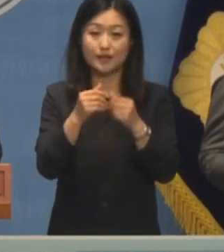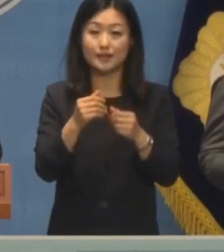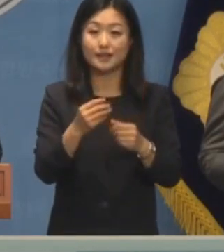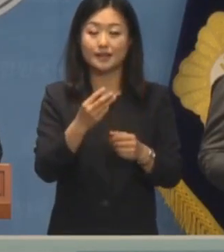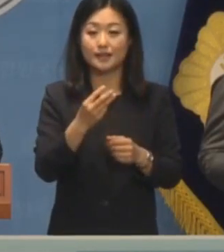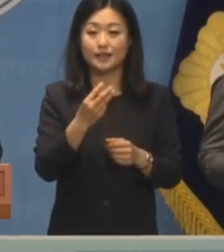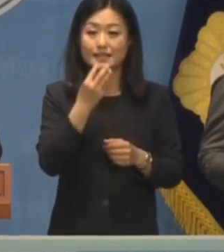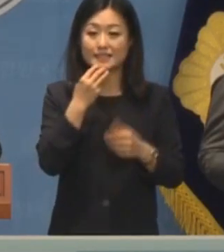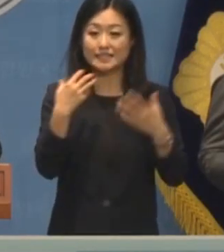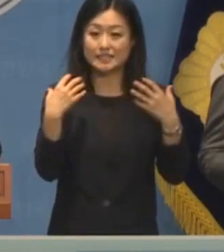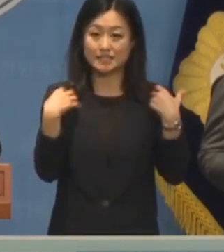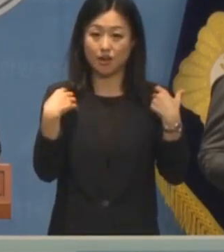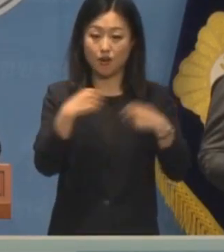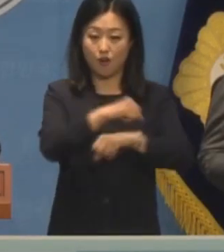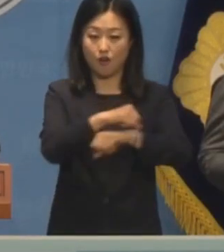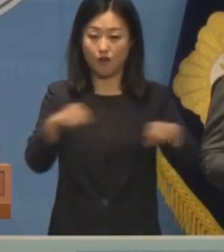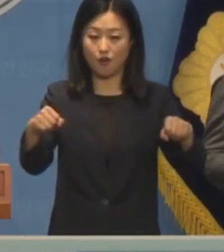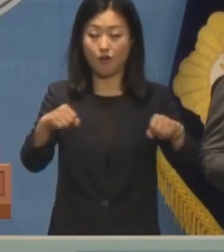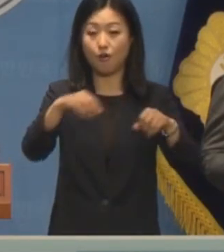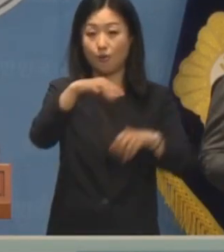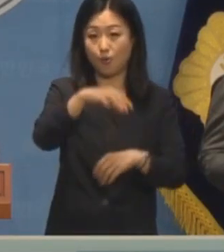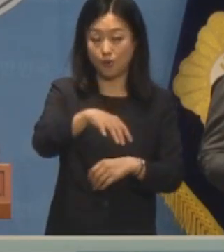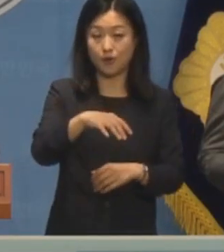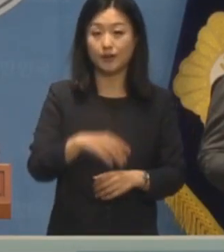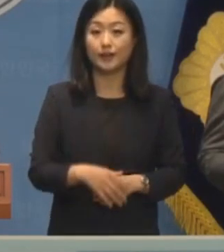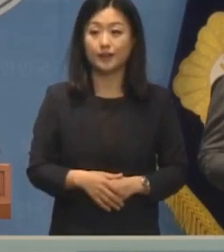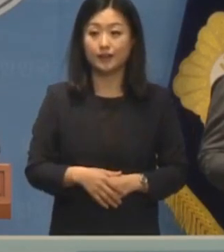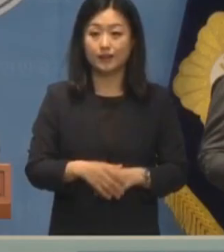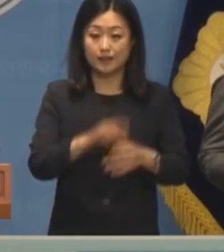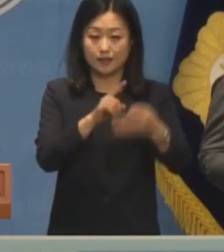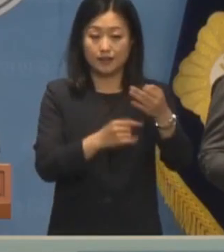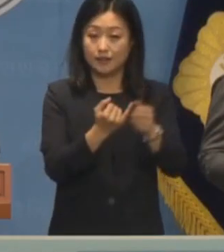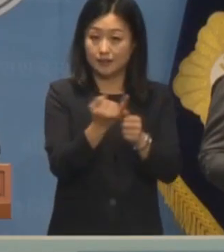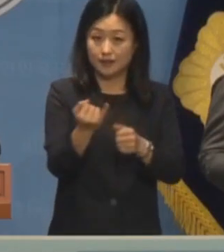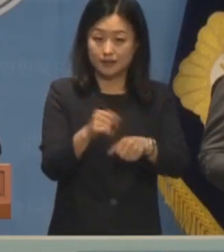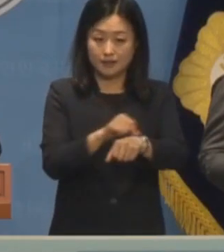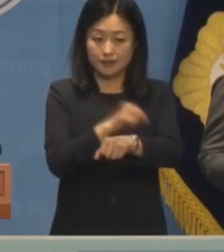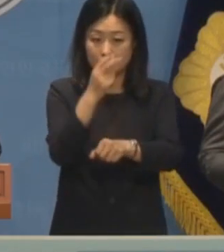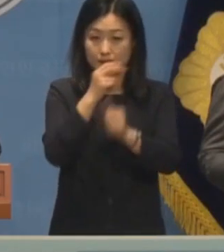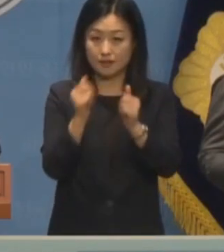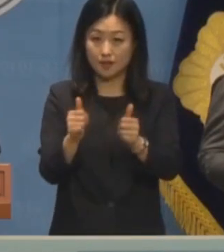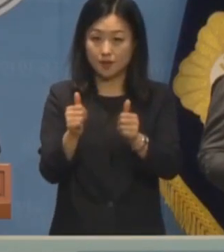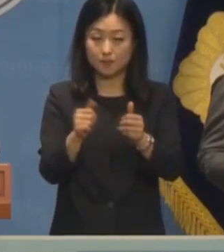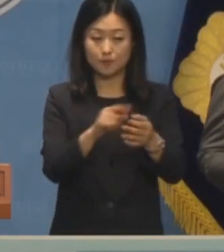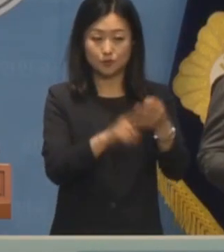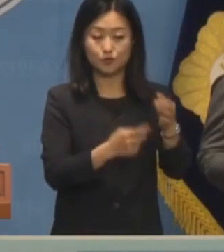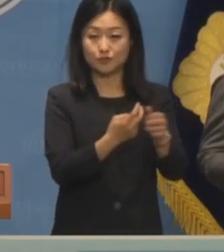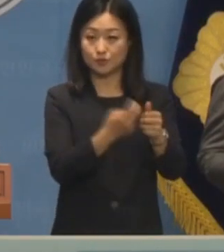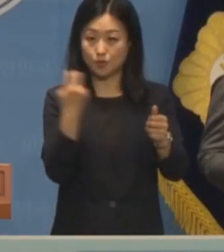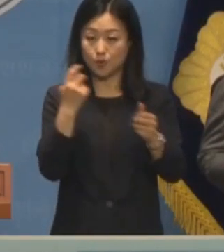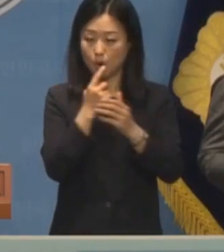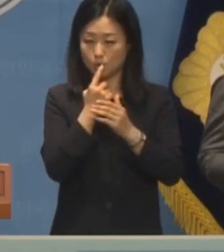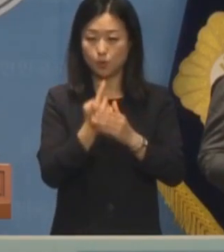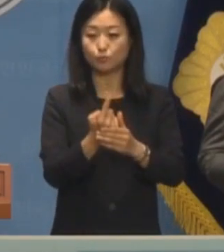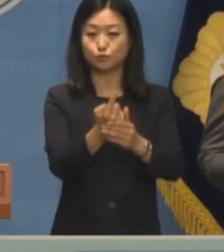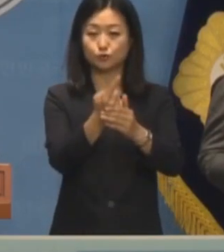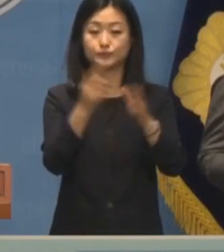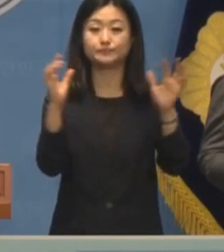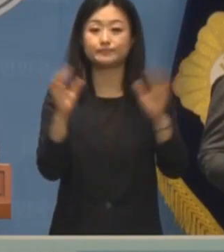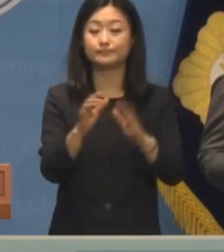시청역 숭례문대로에서 김건희 특검 윤석열 탄핵을 요구하는 촛불 대행진을 계속 이어가고